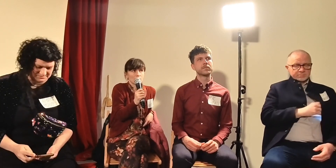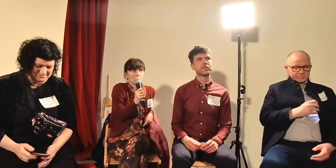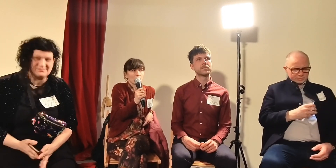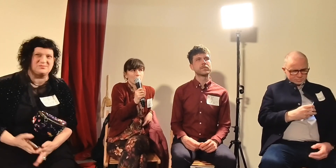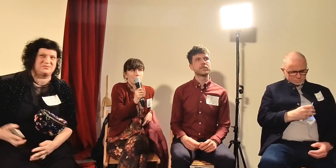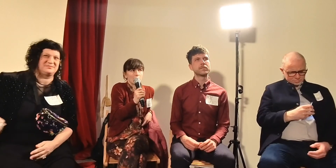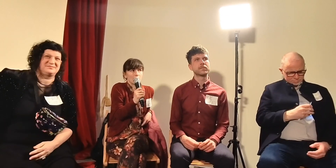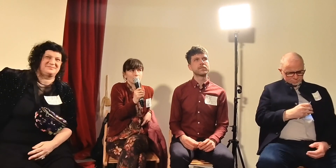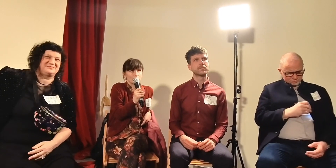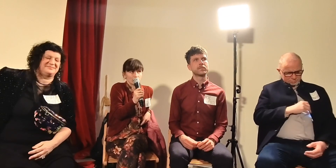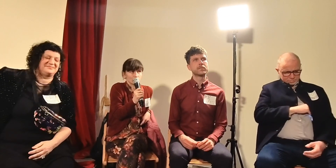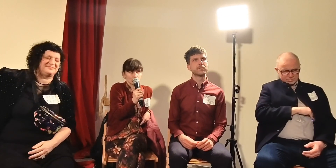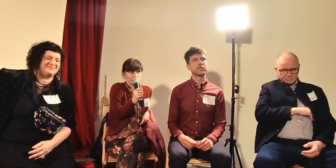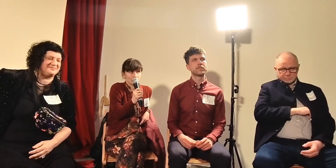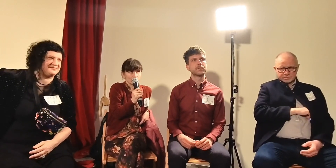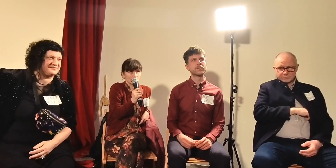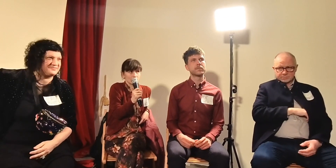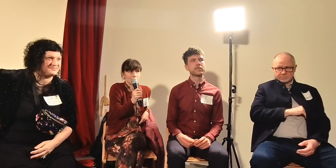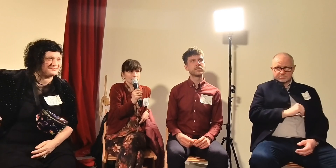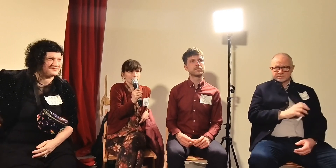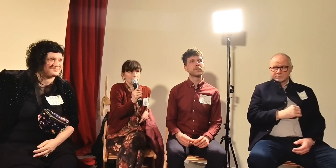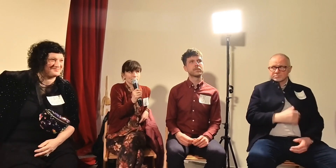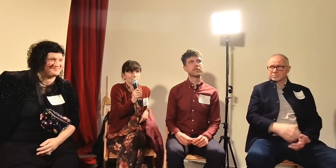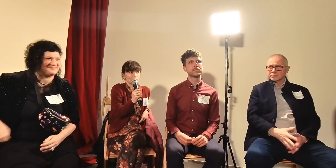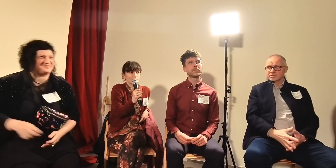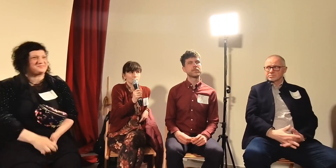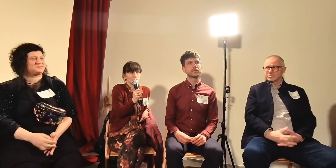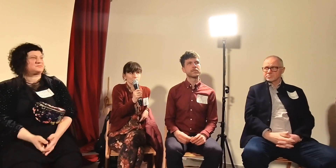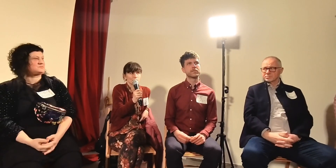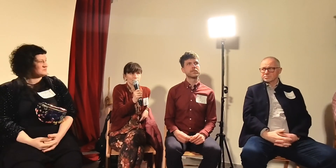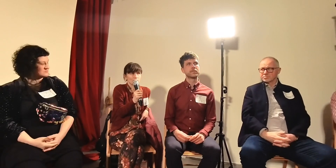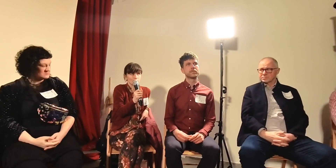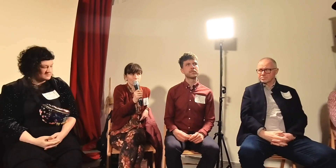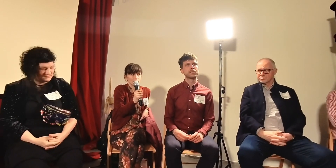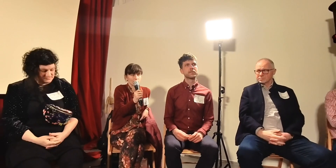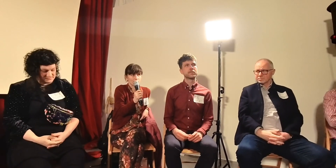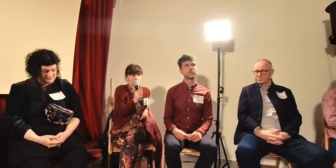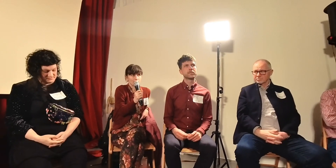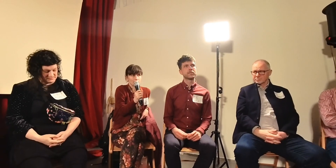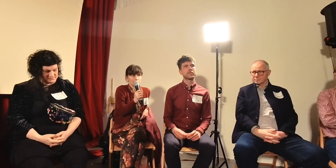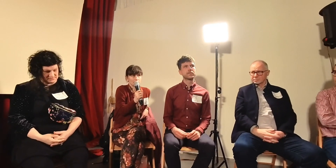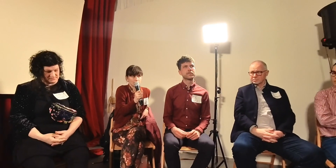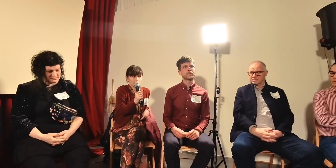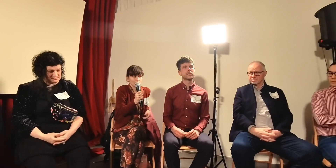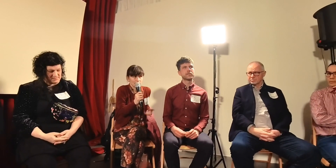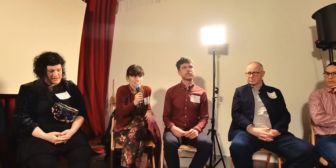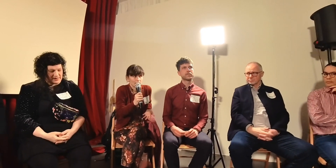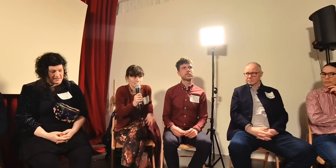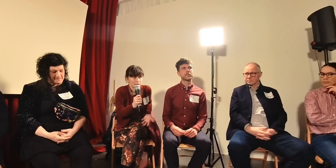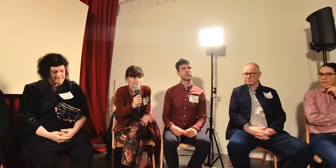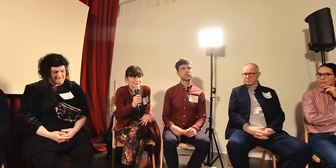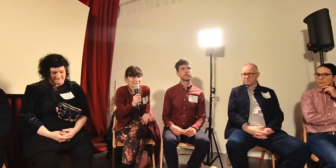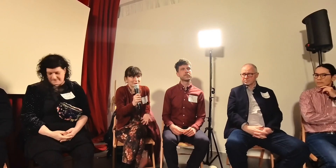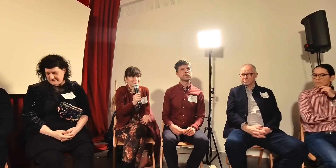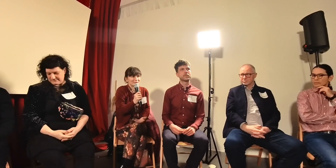muž. A to, jakým způsobem tihleti dva spolu můžou vlastně komunikovat a to,